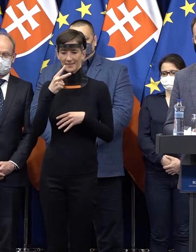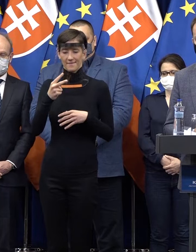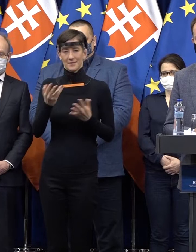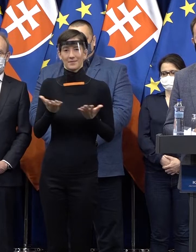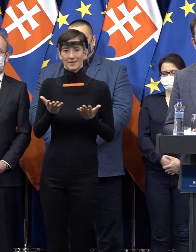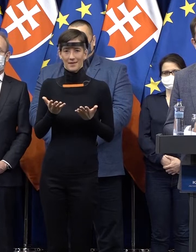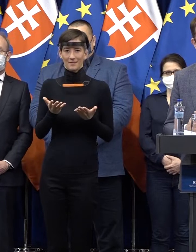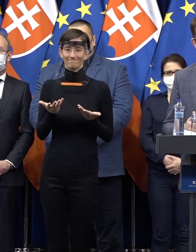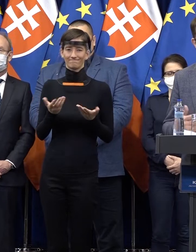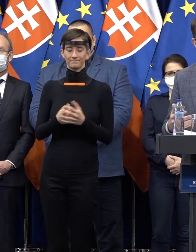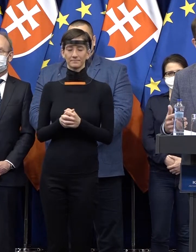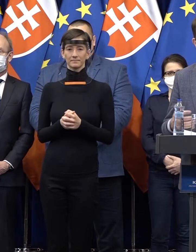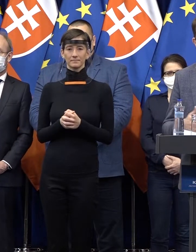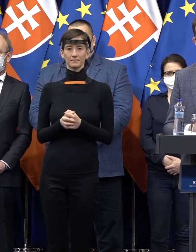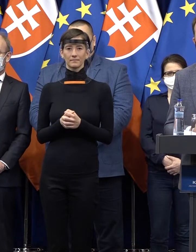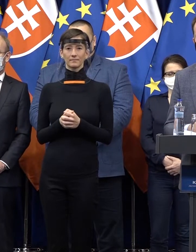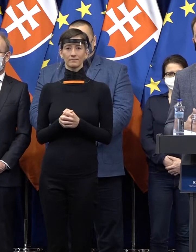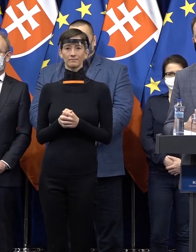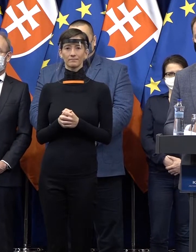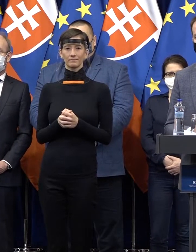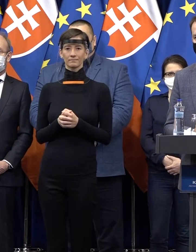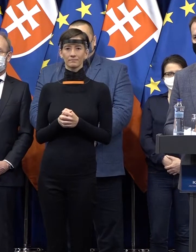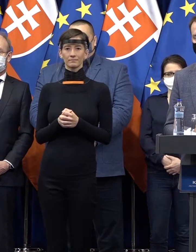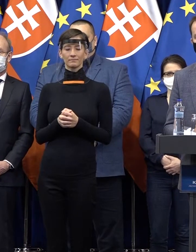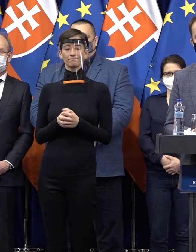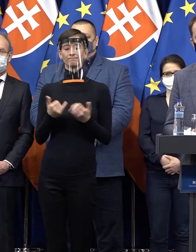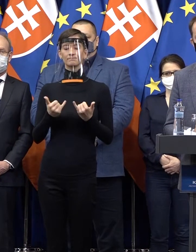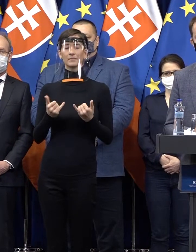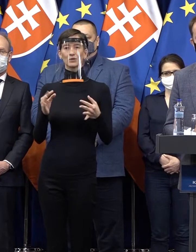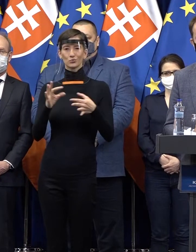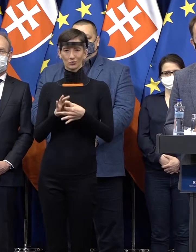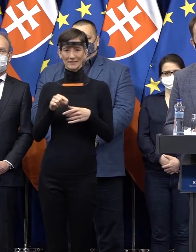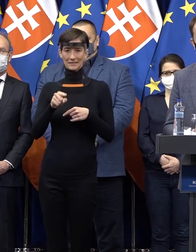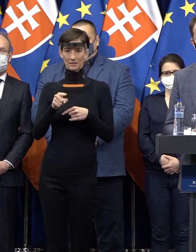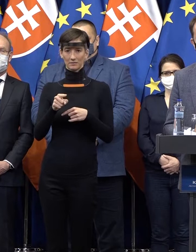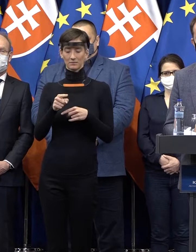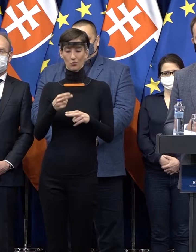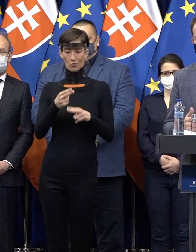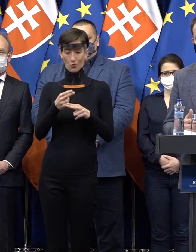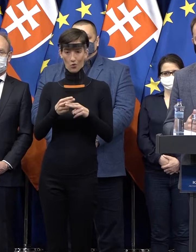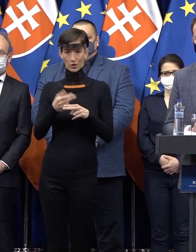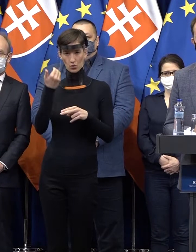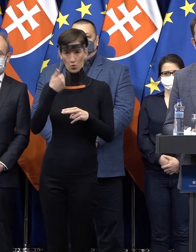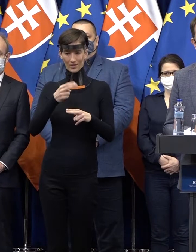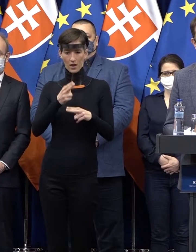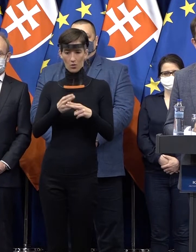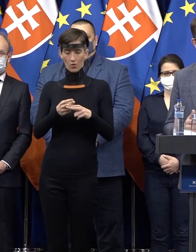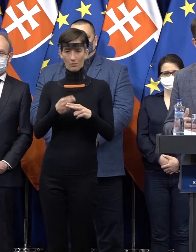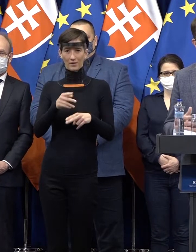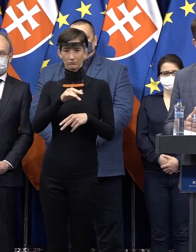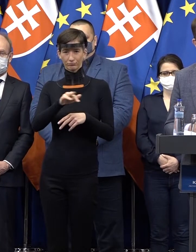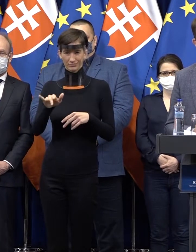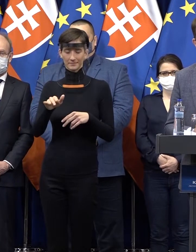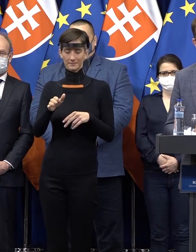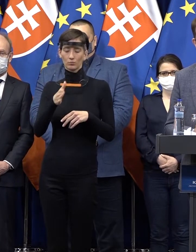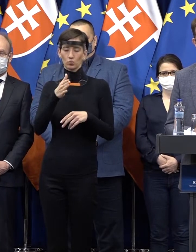ideme hore kopcom a počet ochorení alebo pozitívne testovaných by mal postupne pribúdať. Keď to ale zvládneme, keď zvládneme